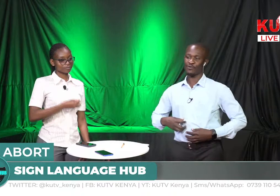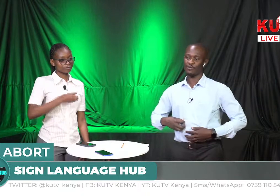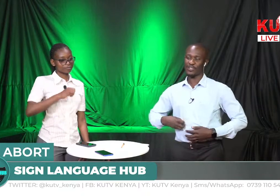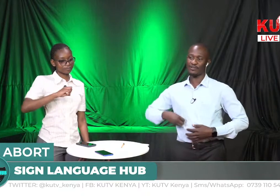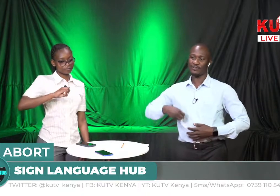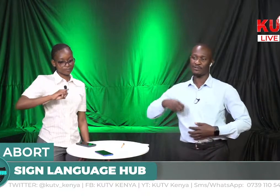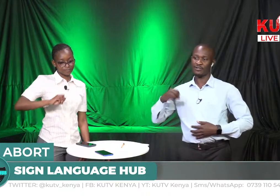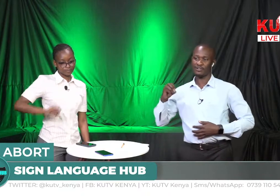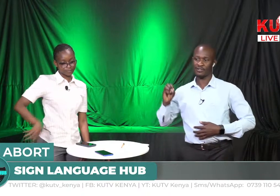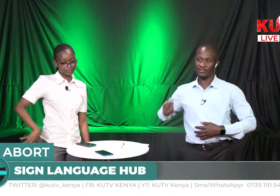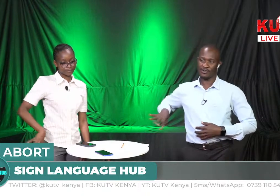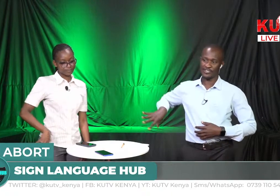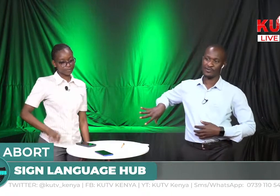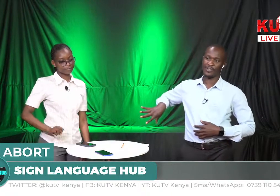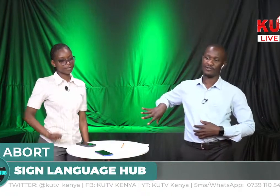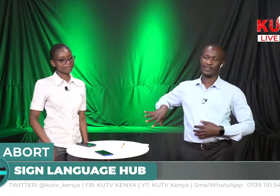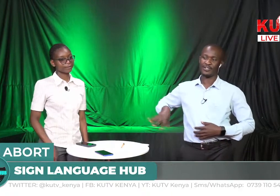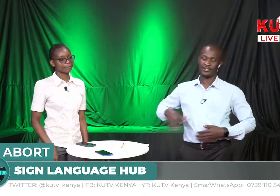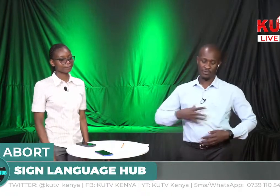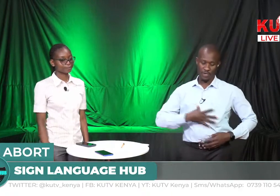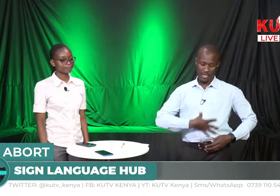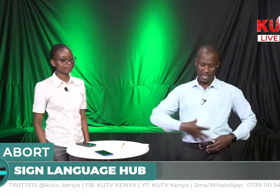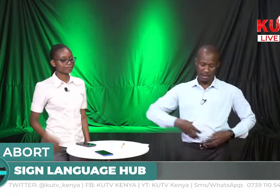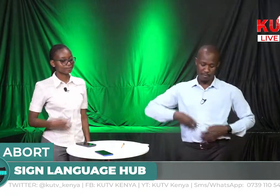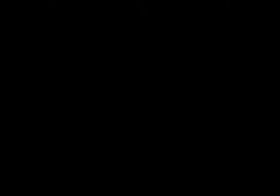then throw it away, right? So, a boat.